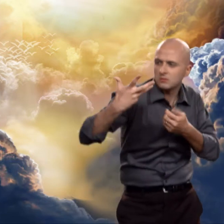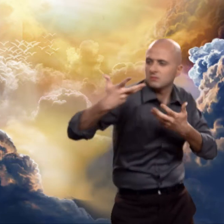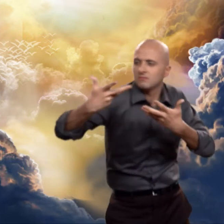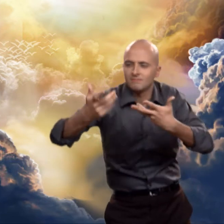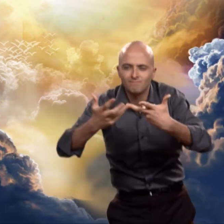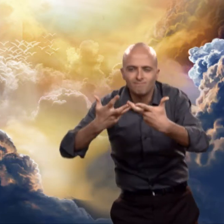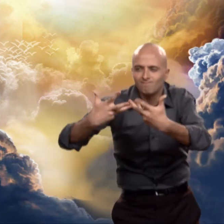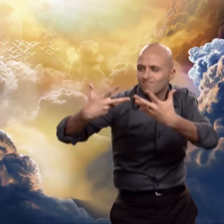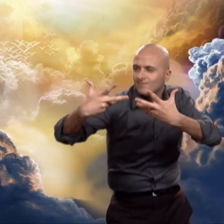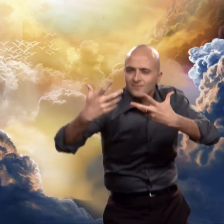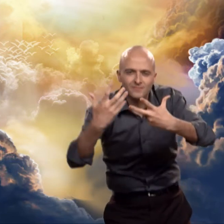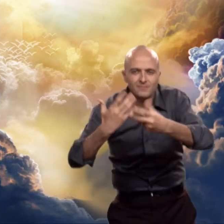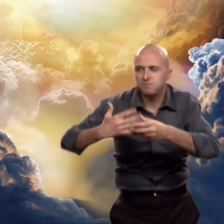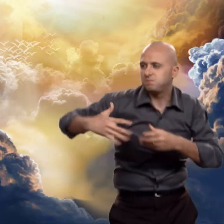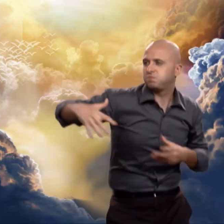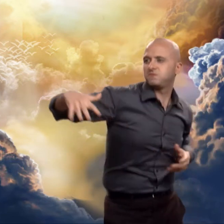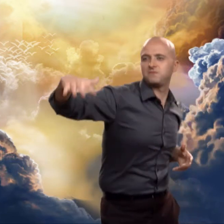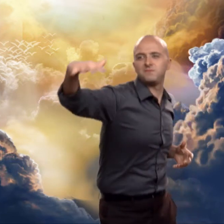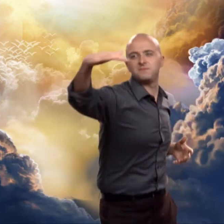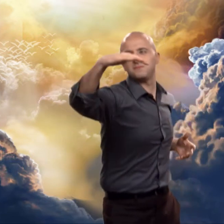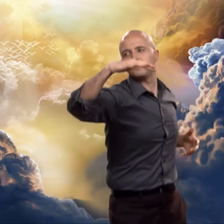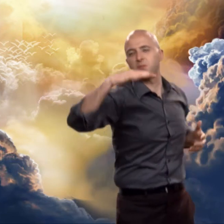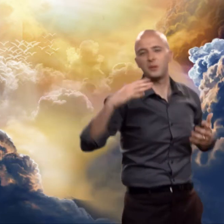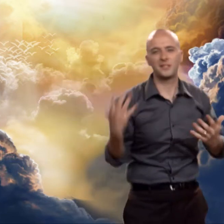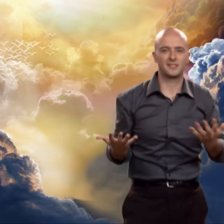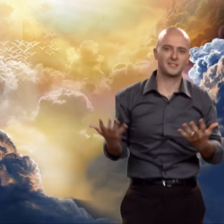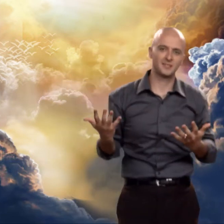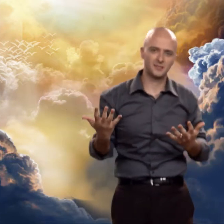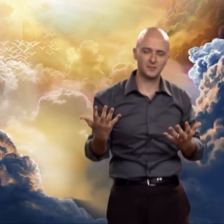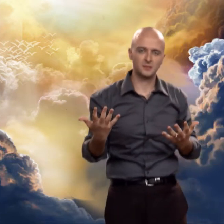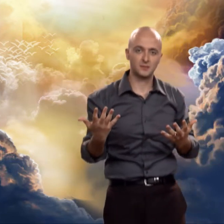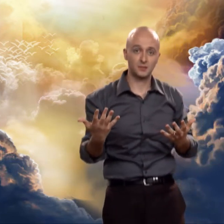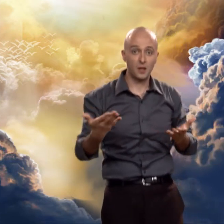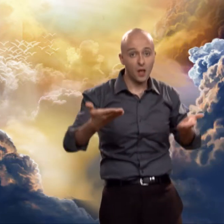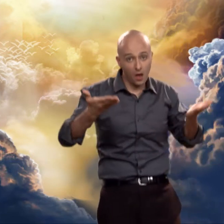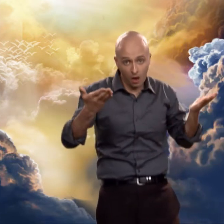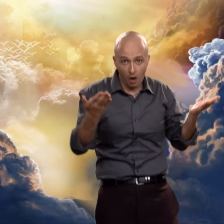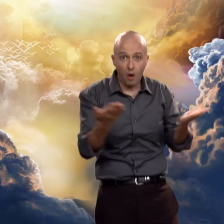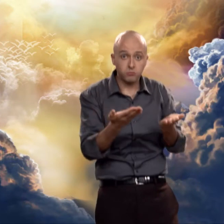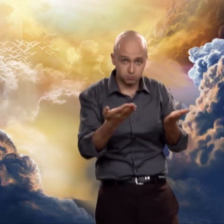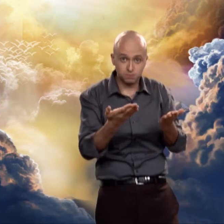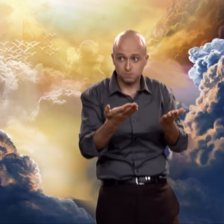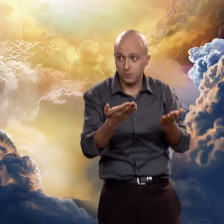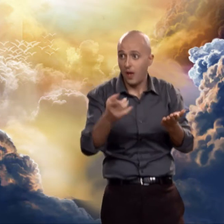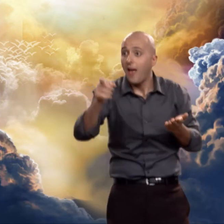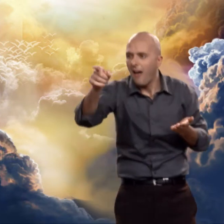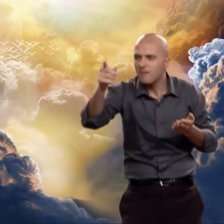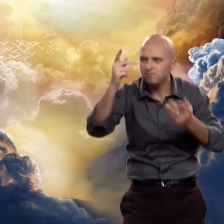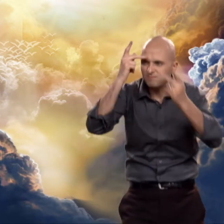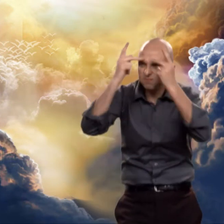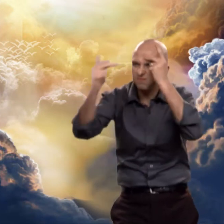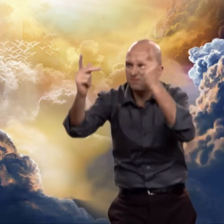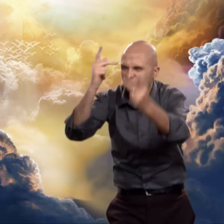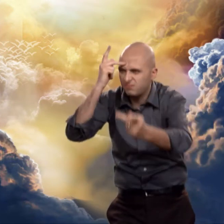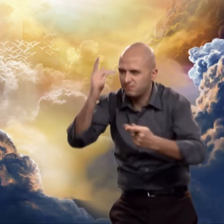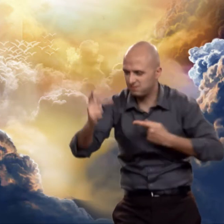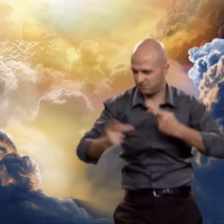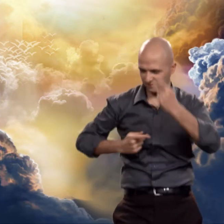refúgio antes que venha o fim. Hoje, como nos tempos anteriores, a apresentação da verdade desperta